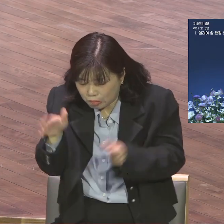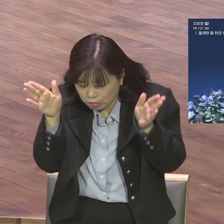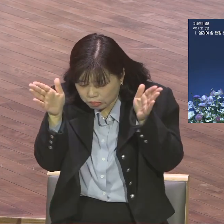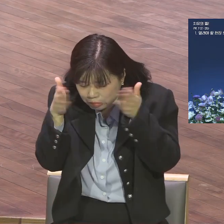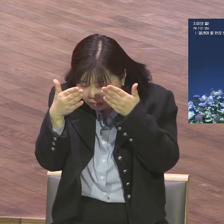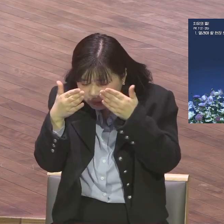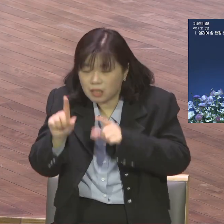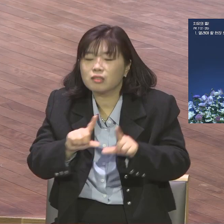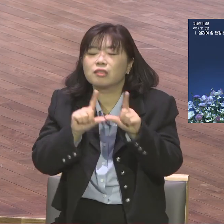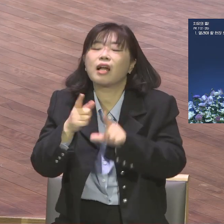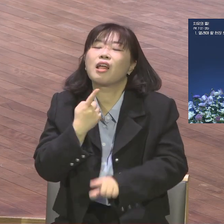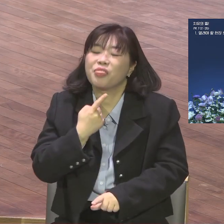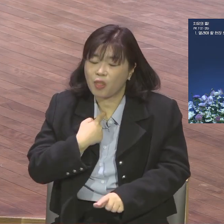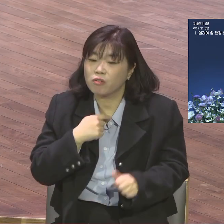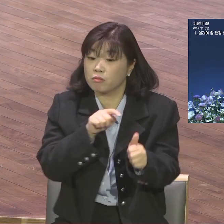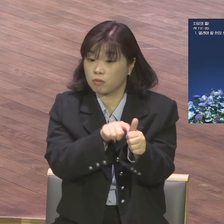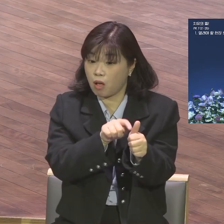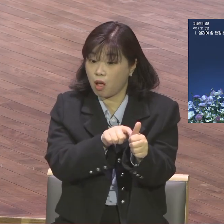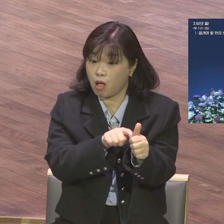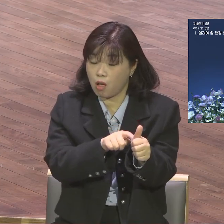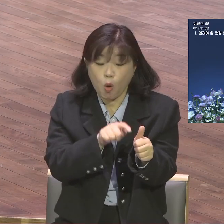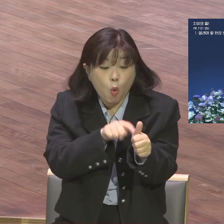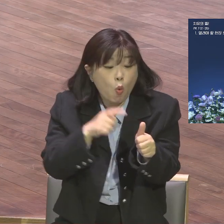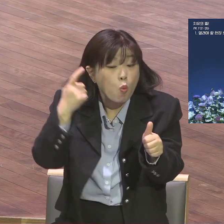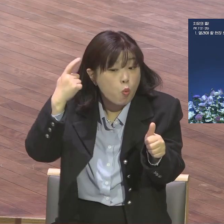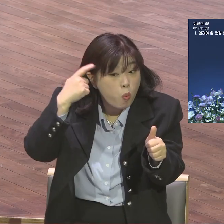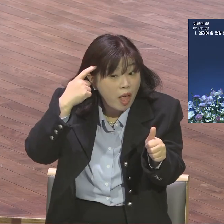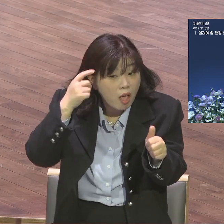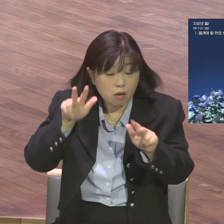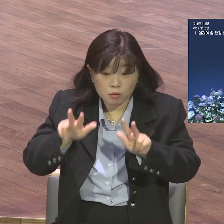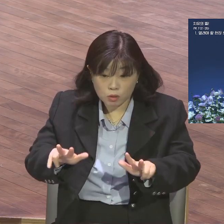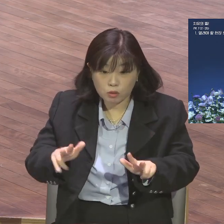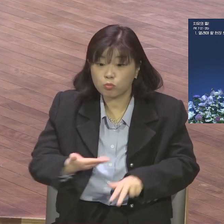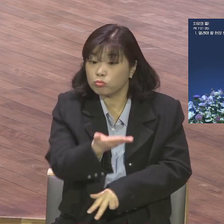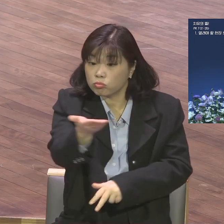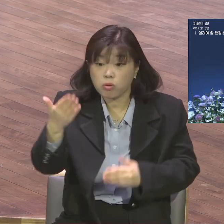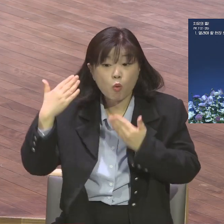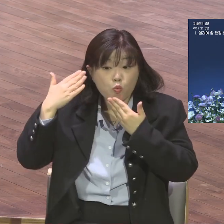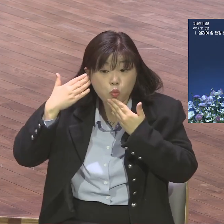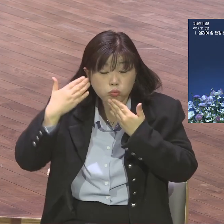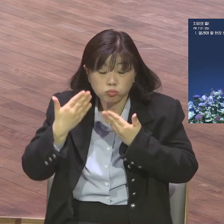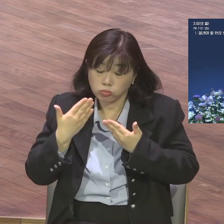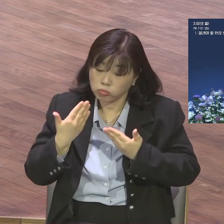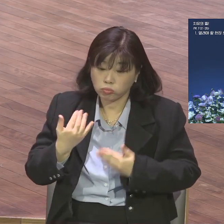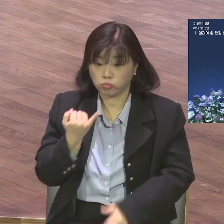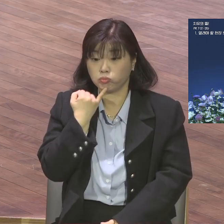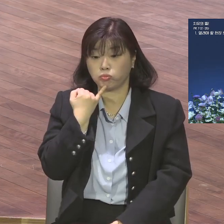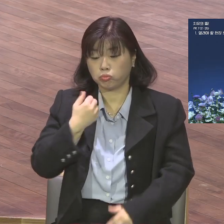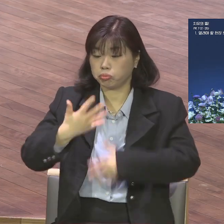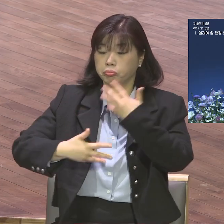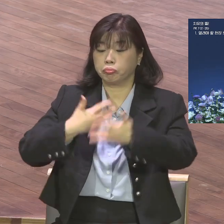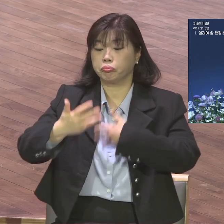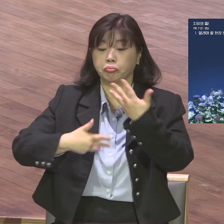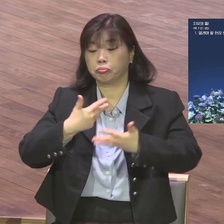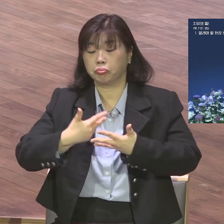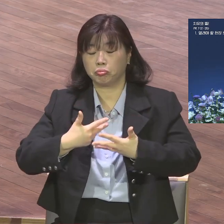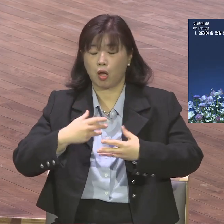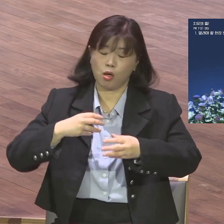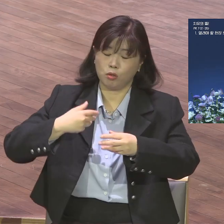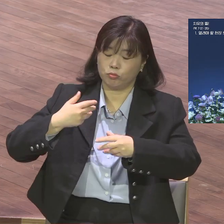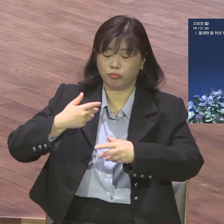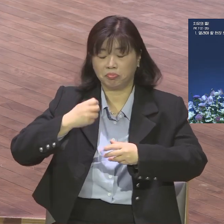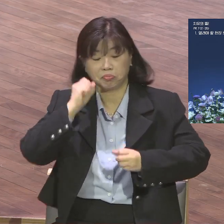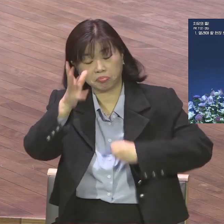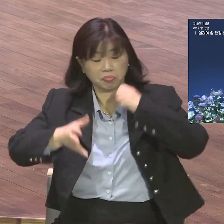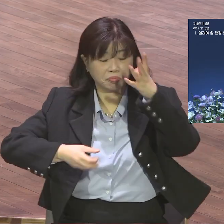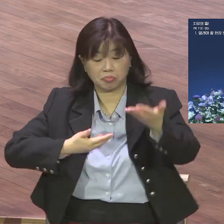지금처럼 농인들이 말이죠 수화를 통해서 서로 소통하고 복음을 받고 복음을 전하고 휴대폰을 통해서 영상으로